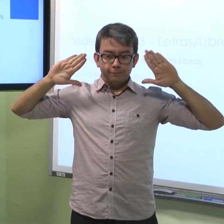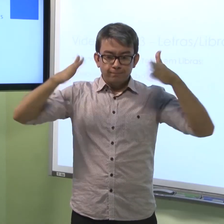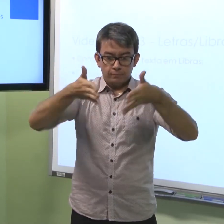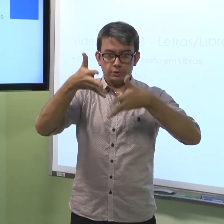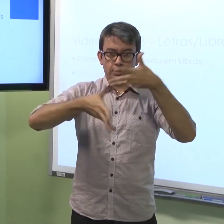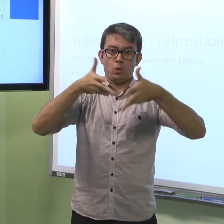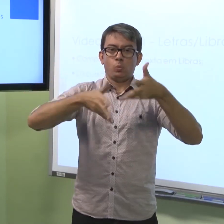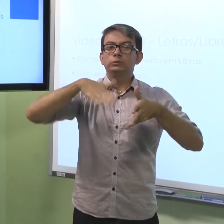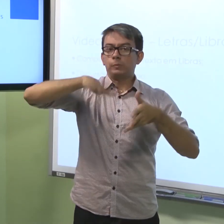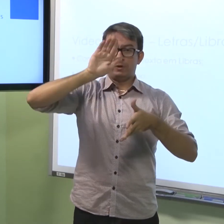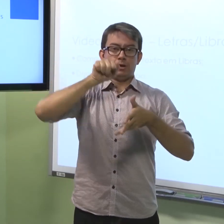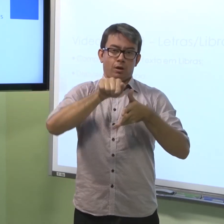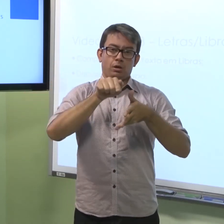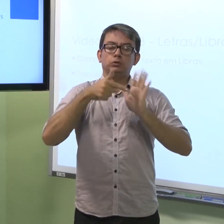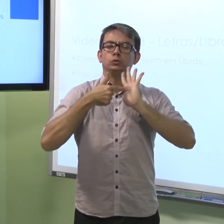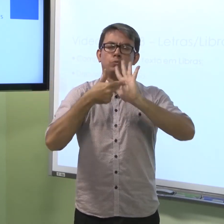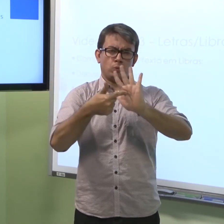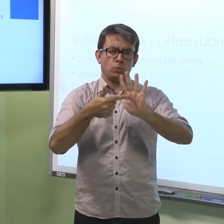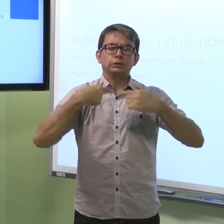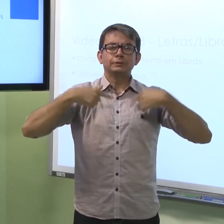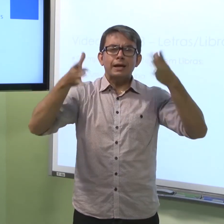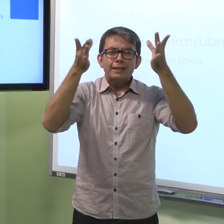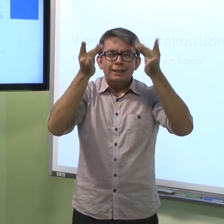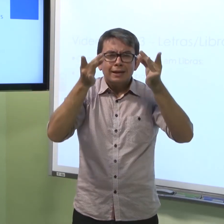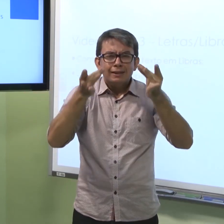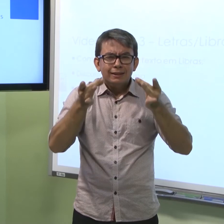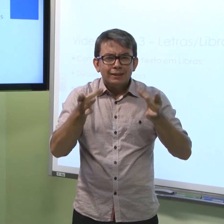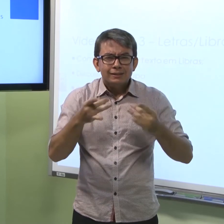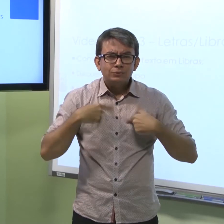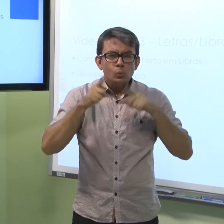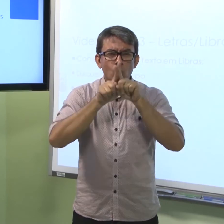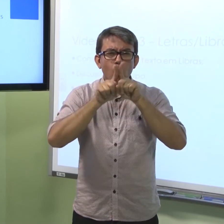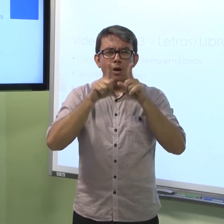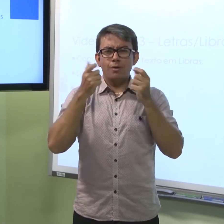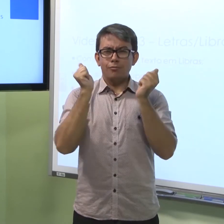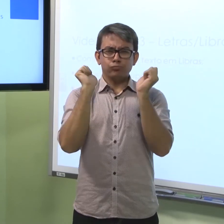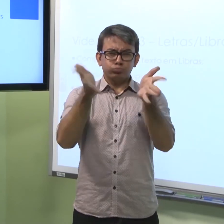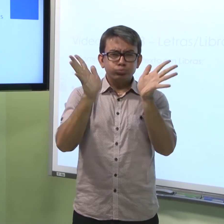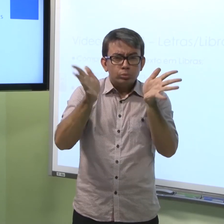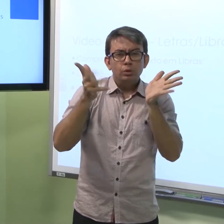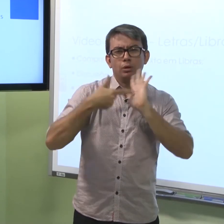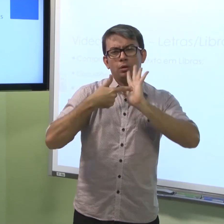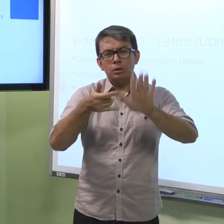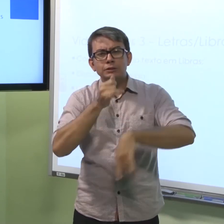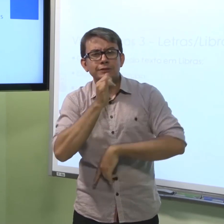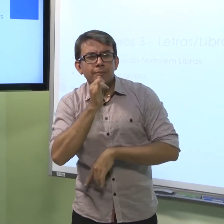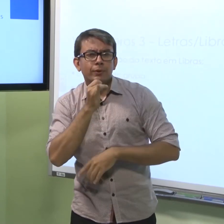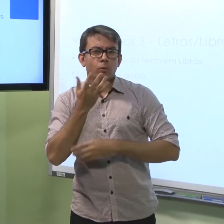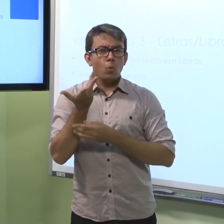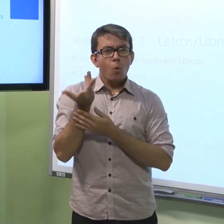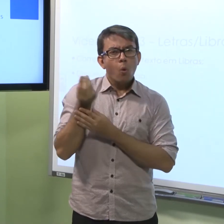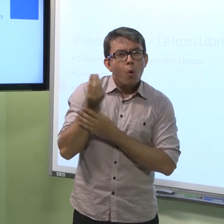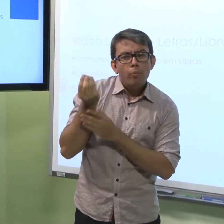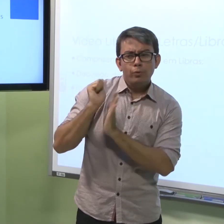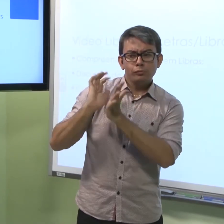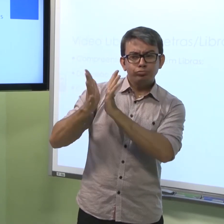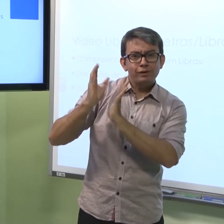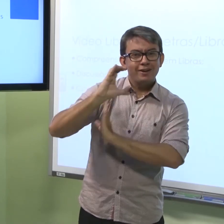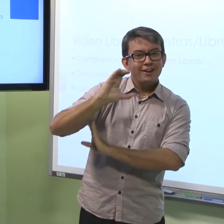sobre classificadores nas línguas de sinais. Eu irei falar detalhadamente do classificador nas línguas de sinais, como que são